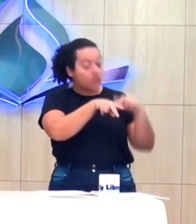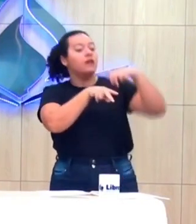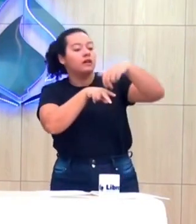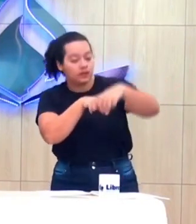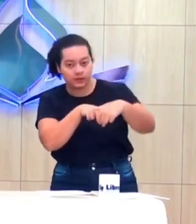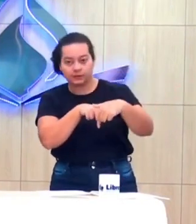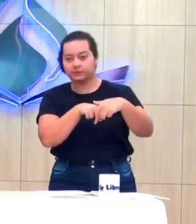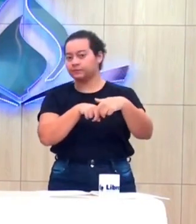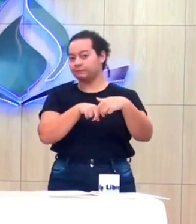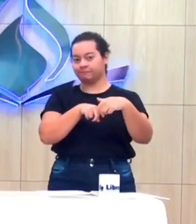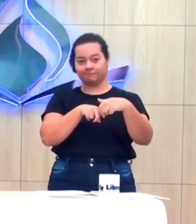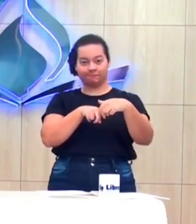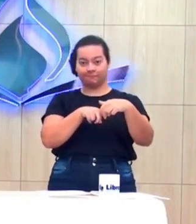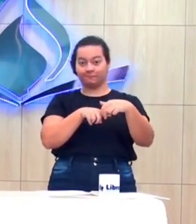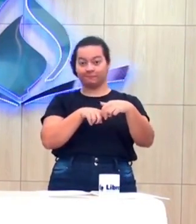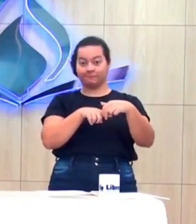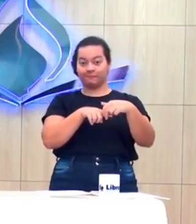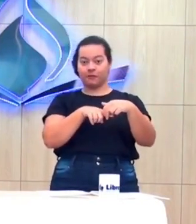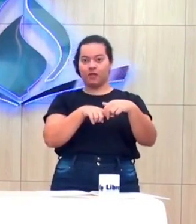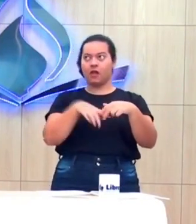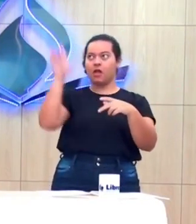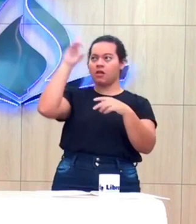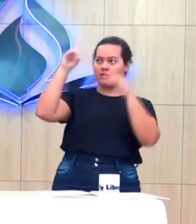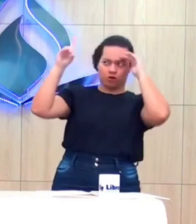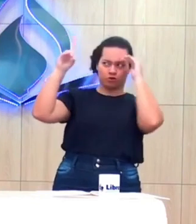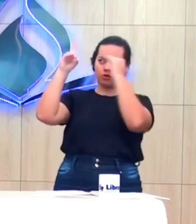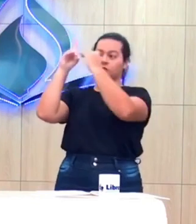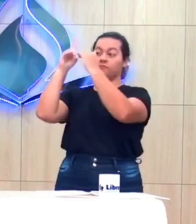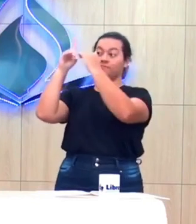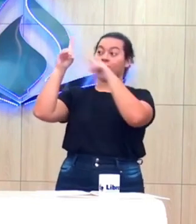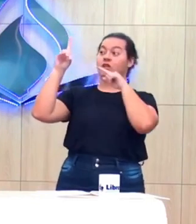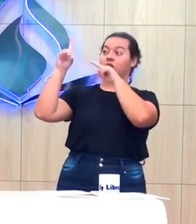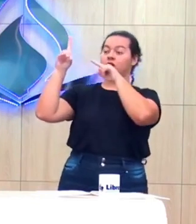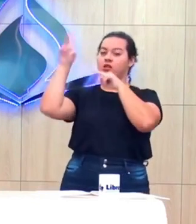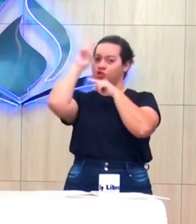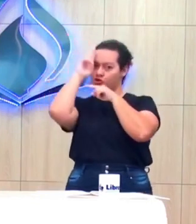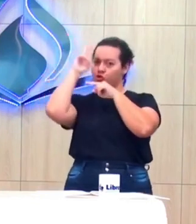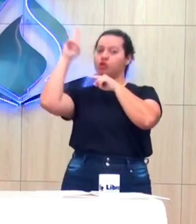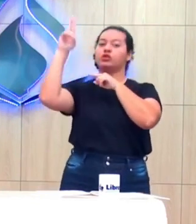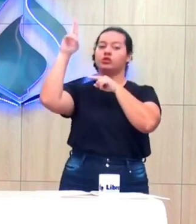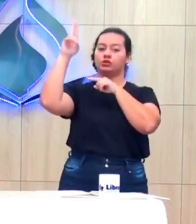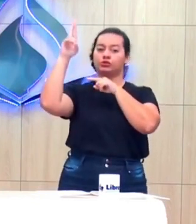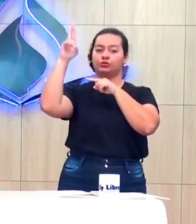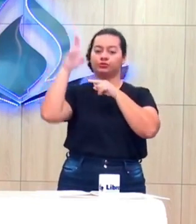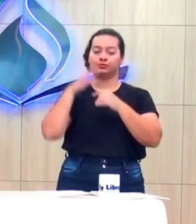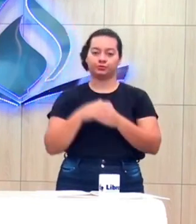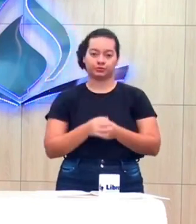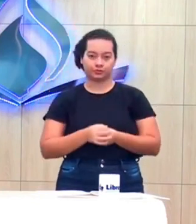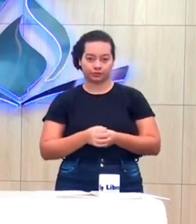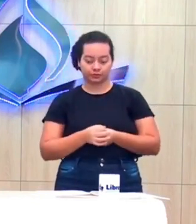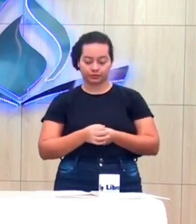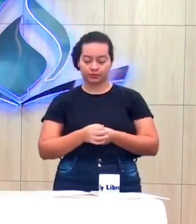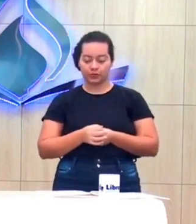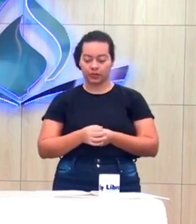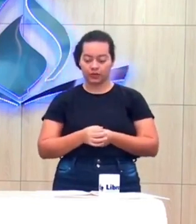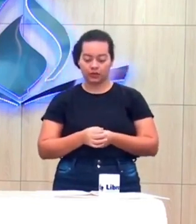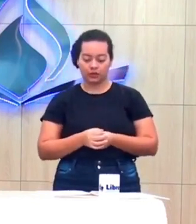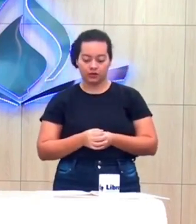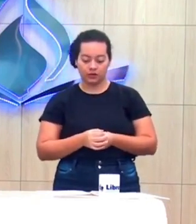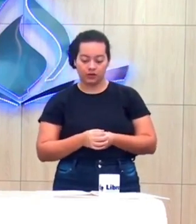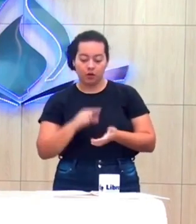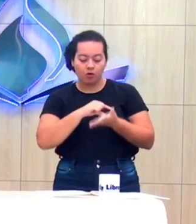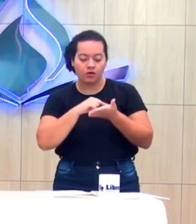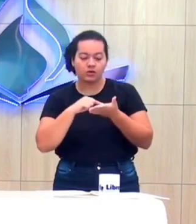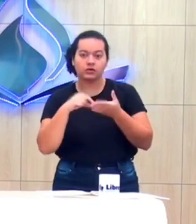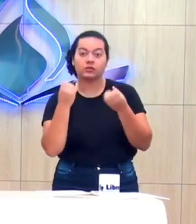Senhor. Então, aqui nesse texto, eu quero destacar o seguinte, está falando do surdo e está falando do